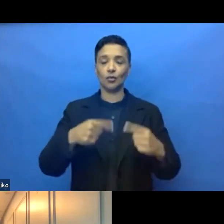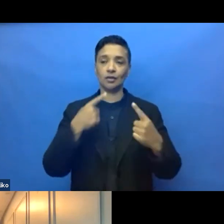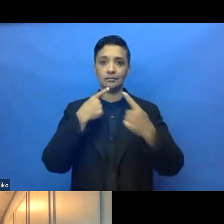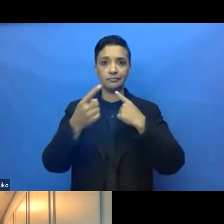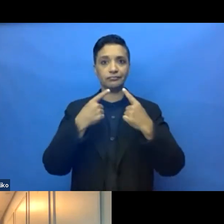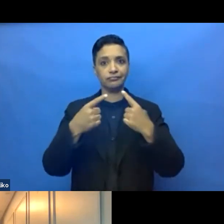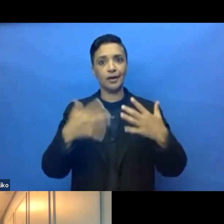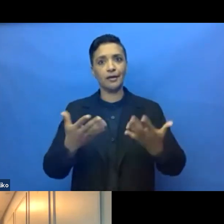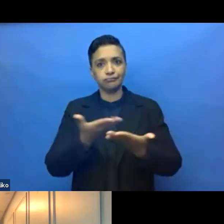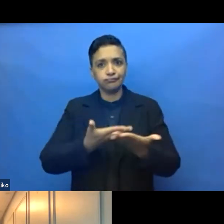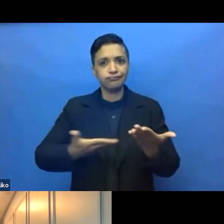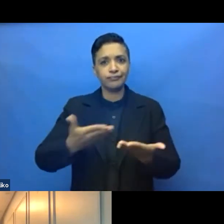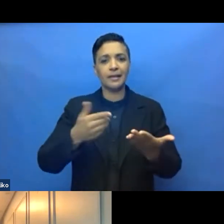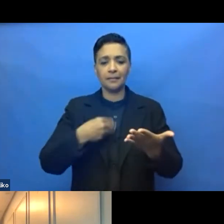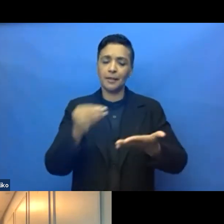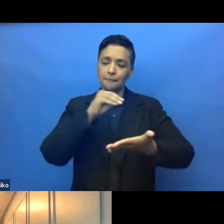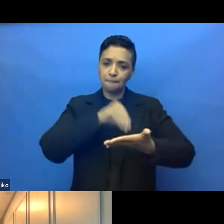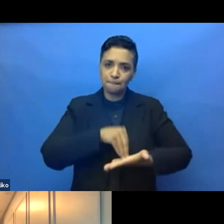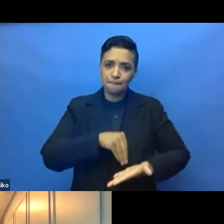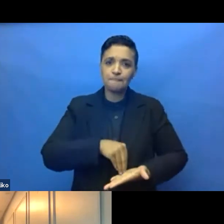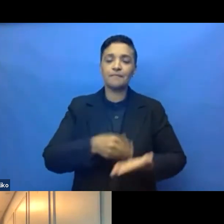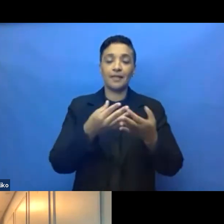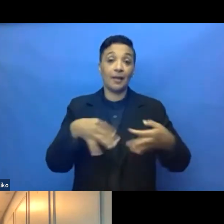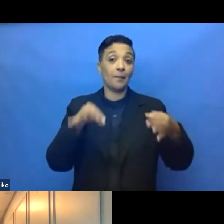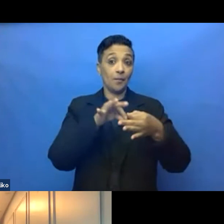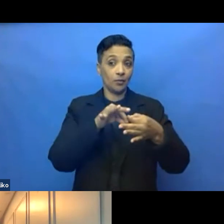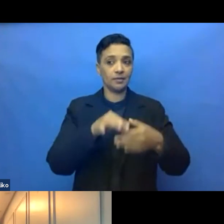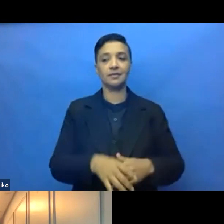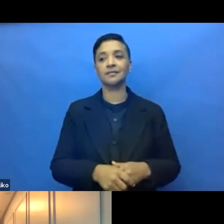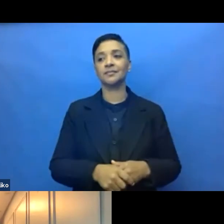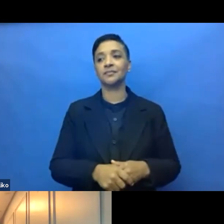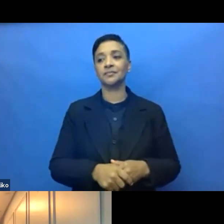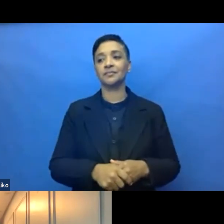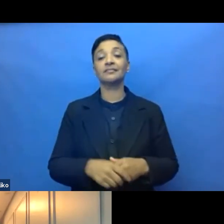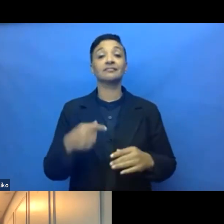C'est une discussion fort riche et